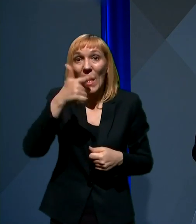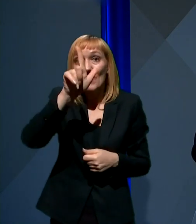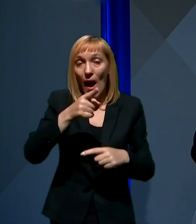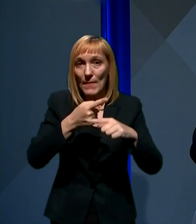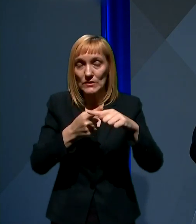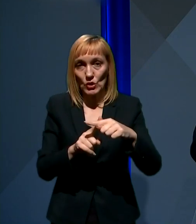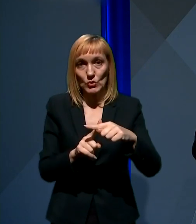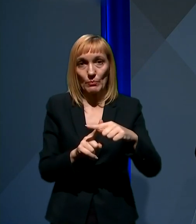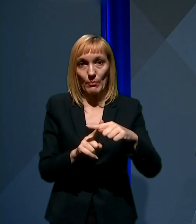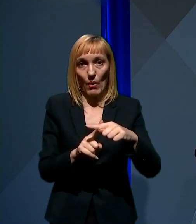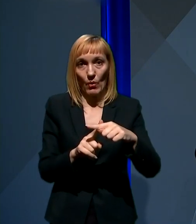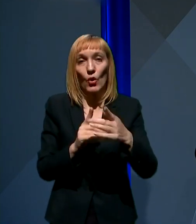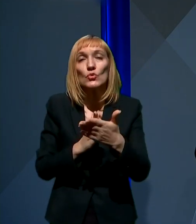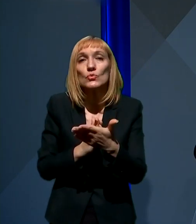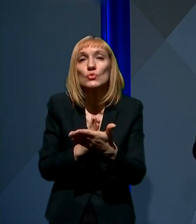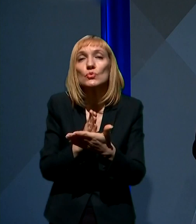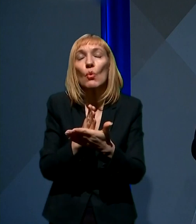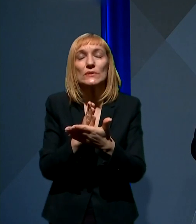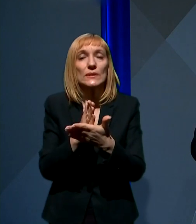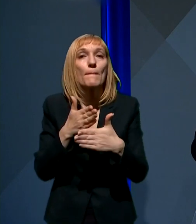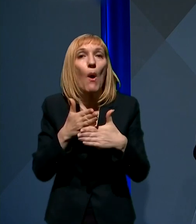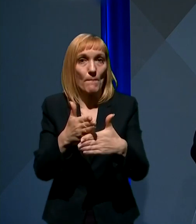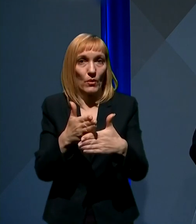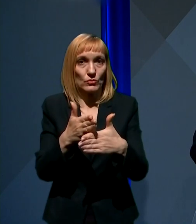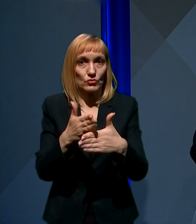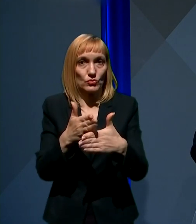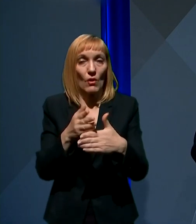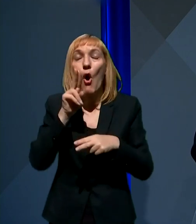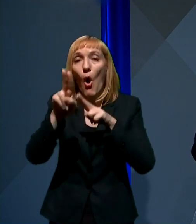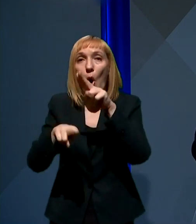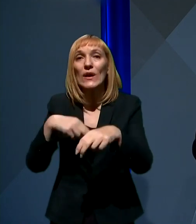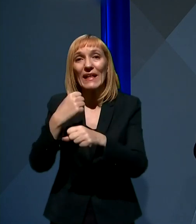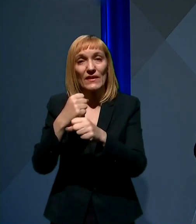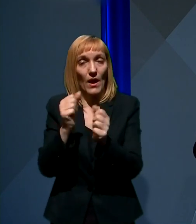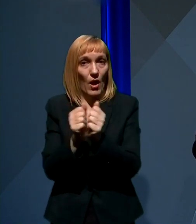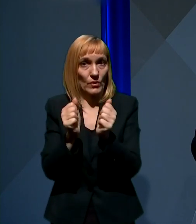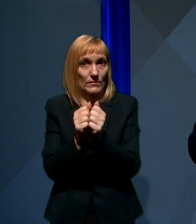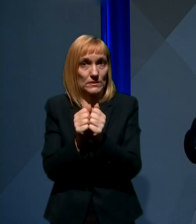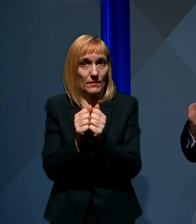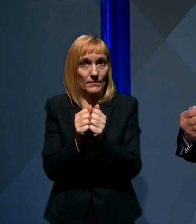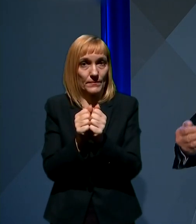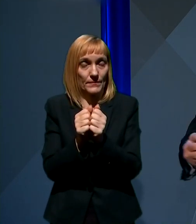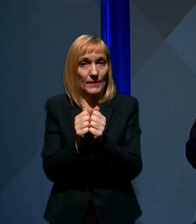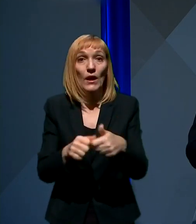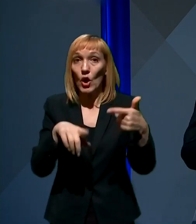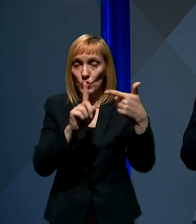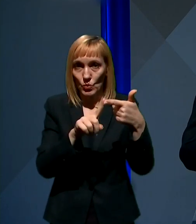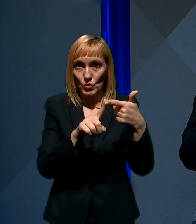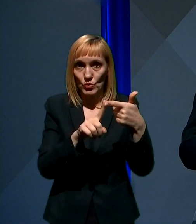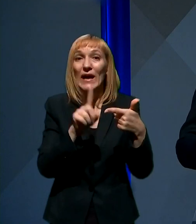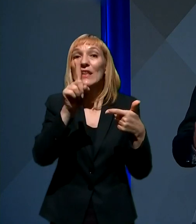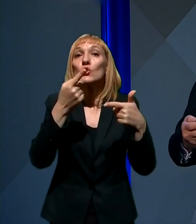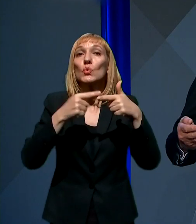2,5 mesecih skozi pomoč države ohranijo delovna mesta. Drugič, da jim z drugim